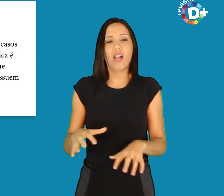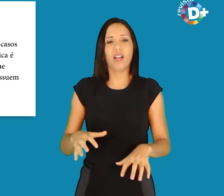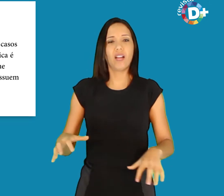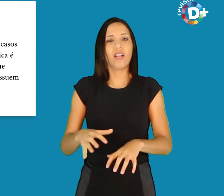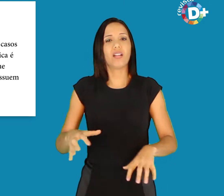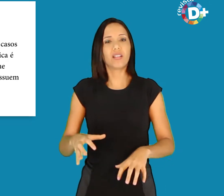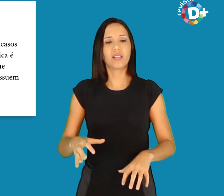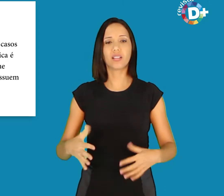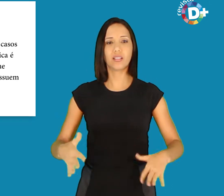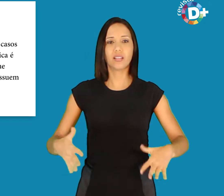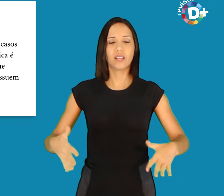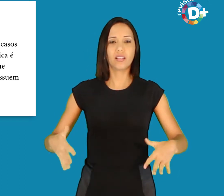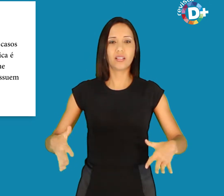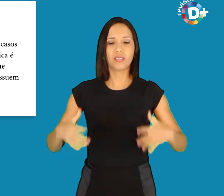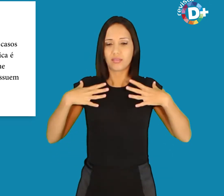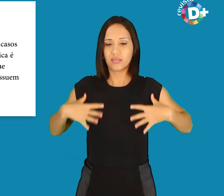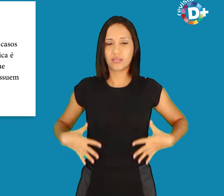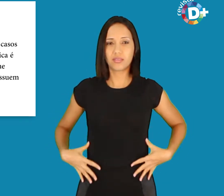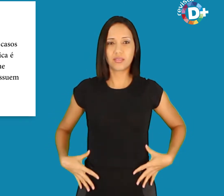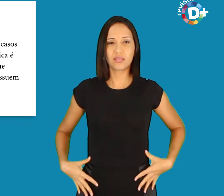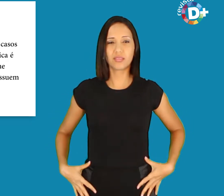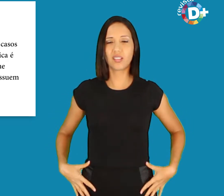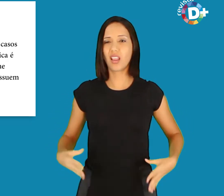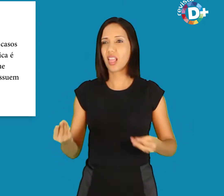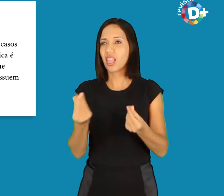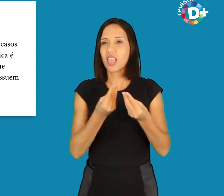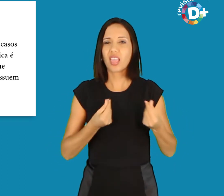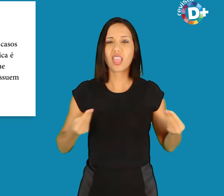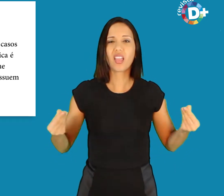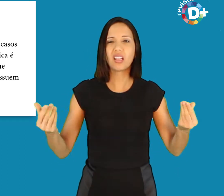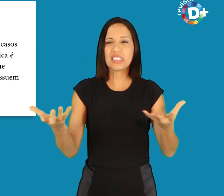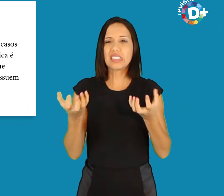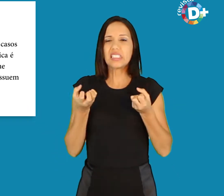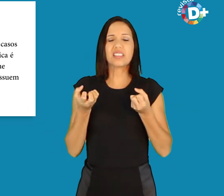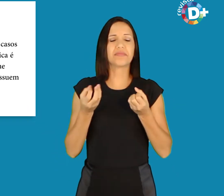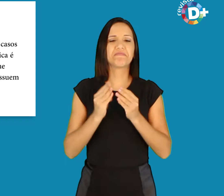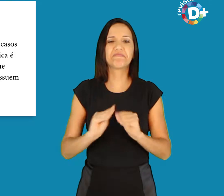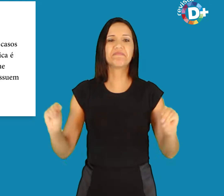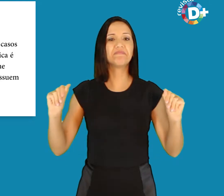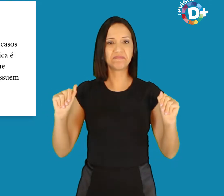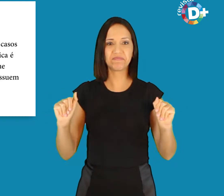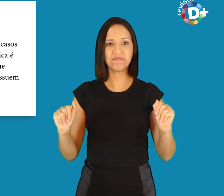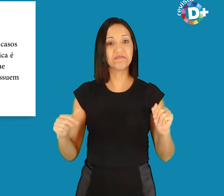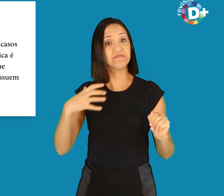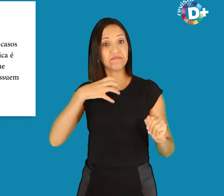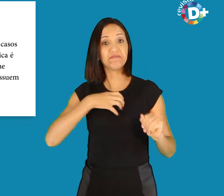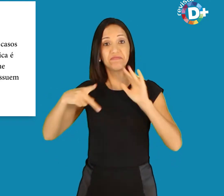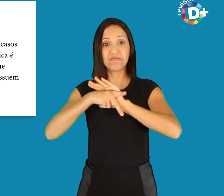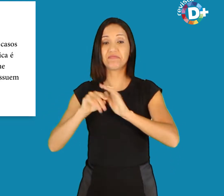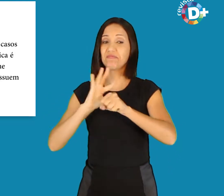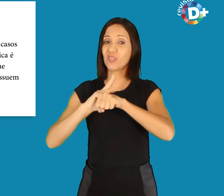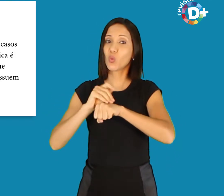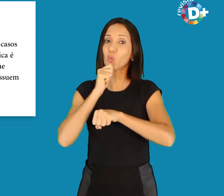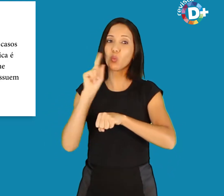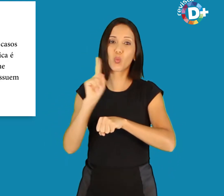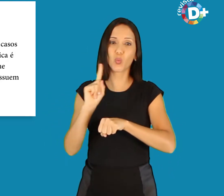desse total a mutação genética é conhecido em apenas 20% o que aponta que somente 2%